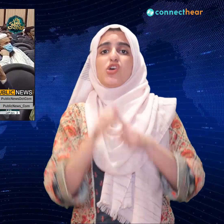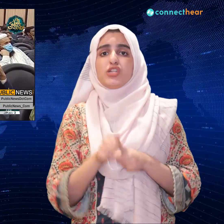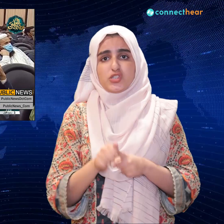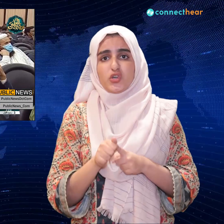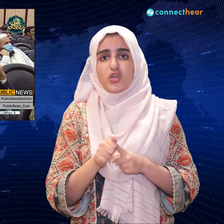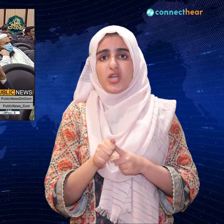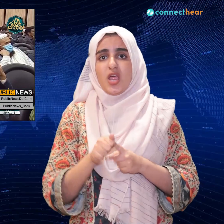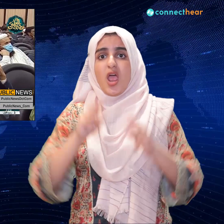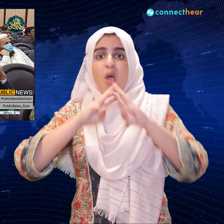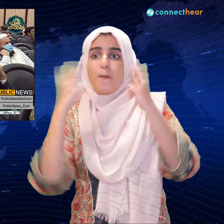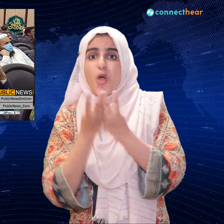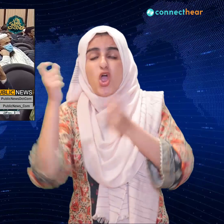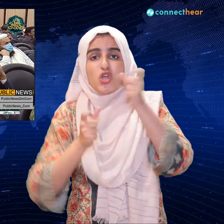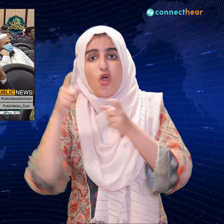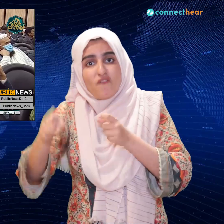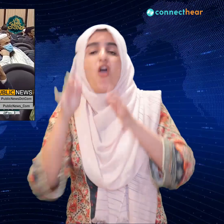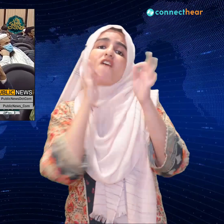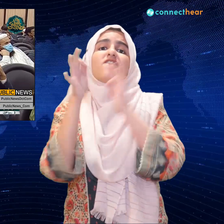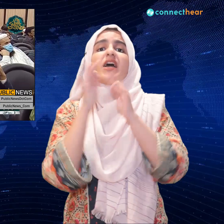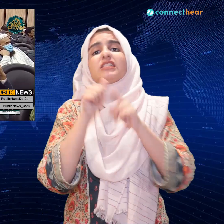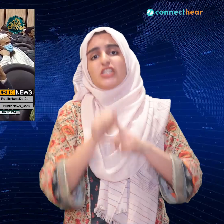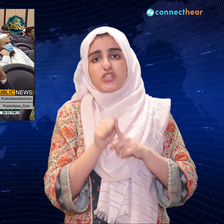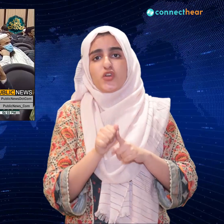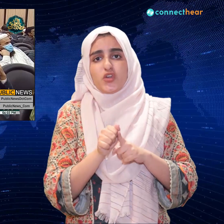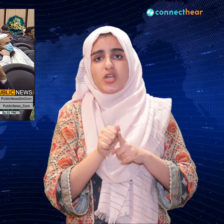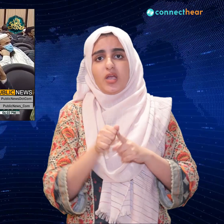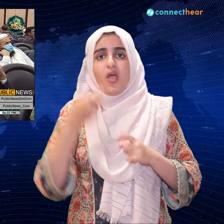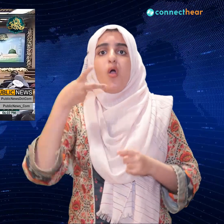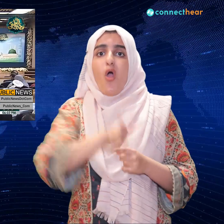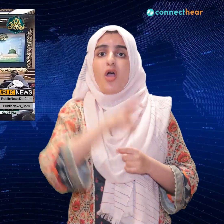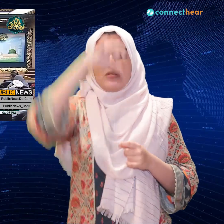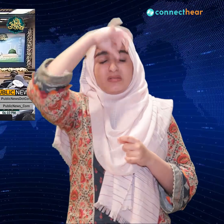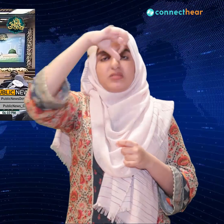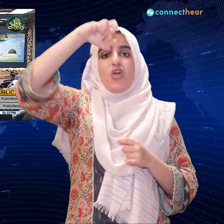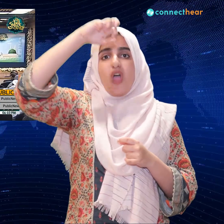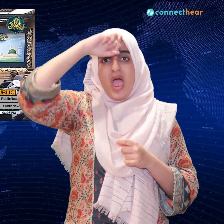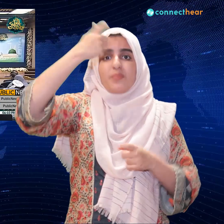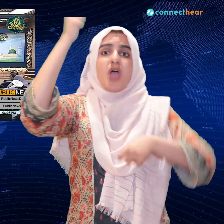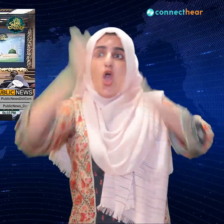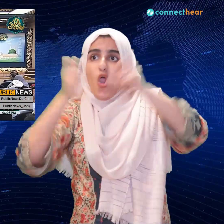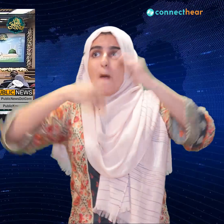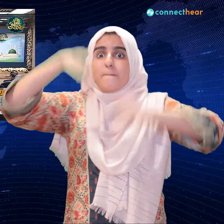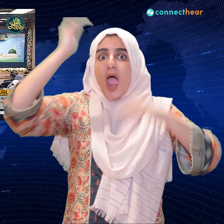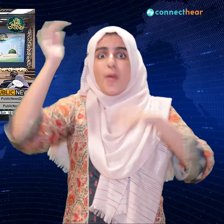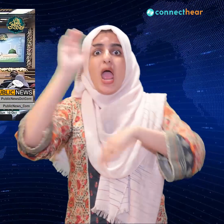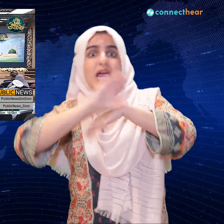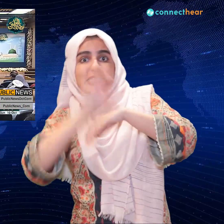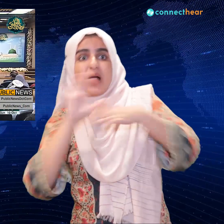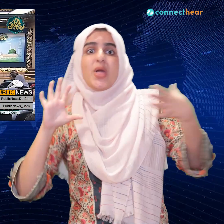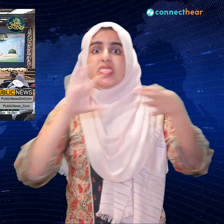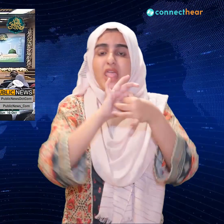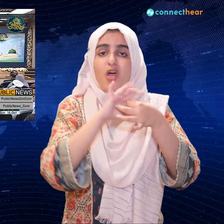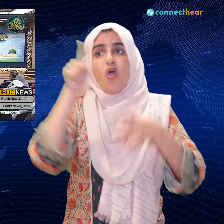پہ سارے معاشرے کو فیصلہ کرنا پڑتا ہے. اور اس کے اندر ہماری اسکالرز کی، ہمارے عالم کی بہت بڑی اب